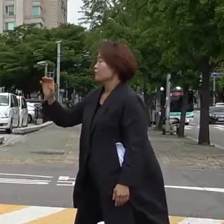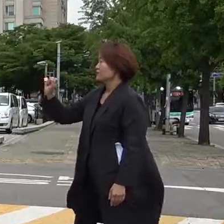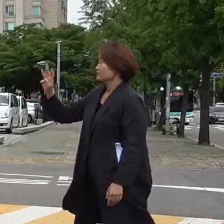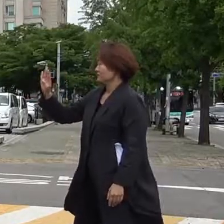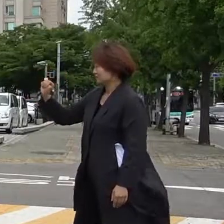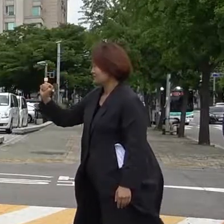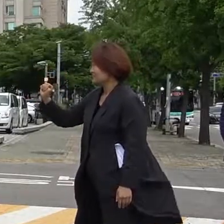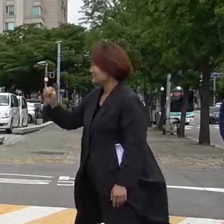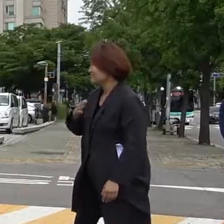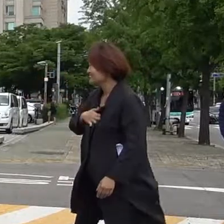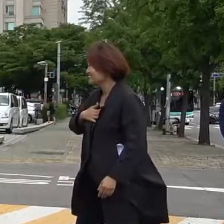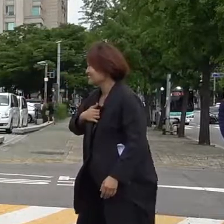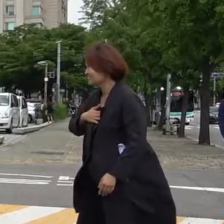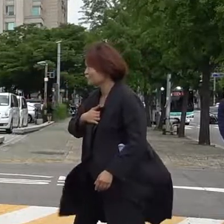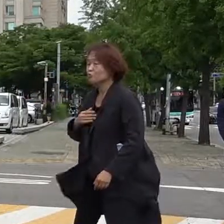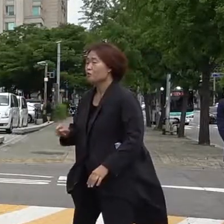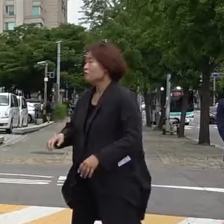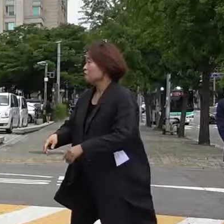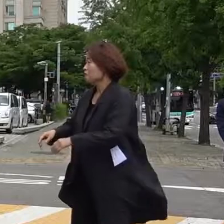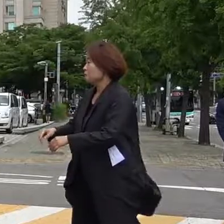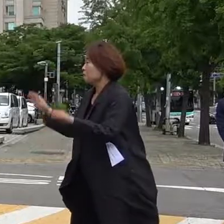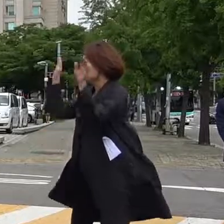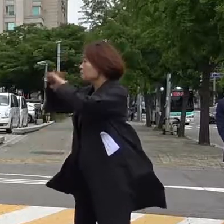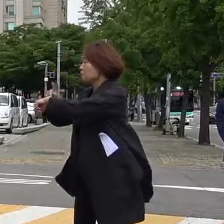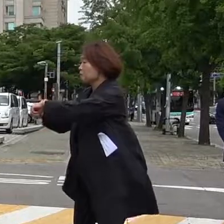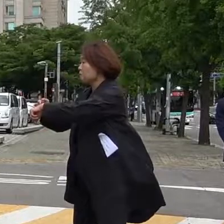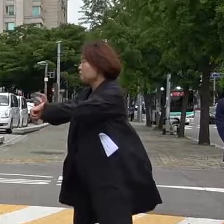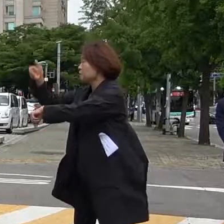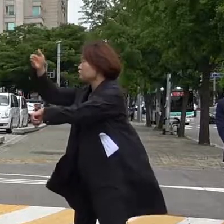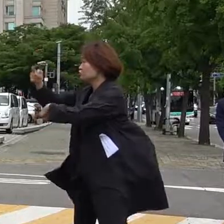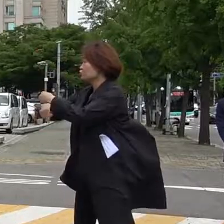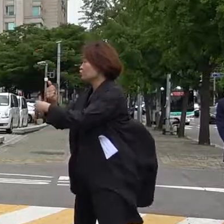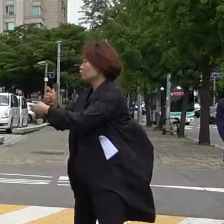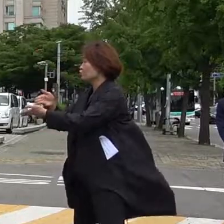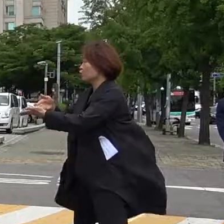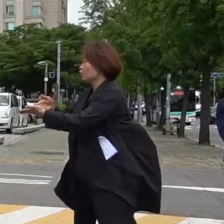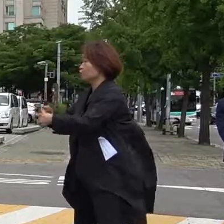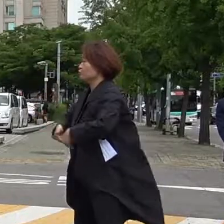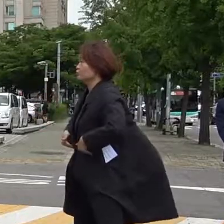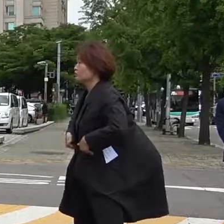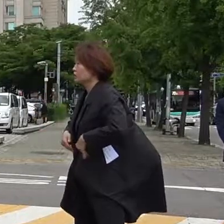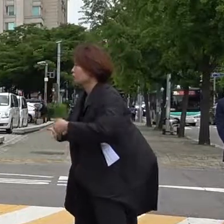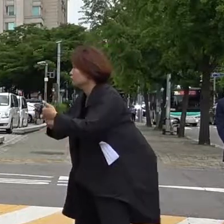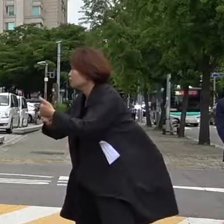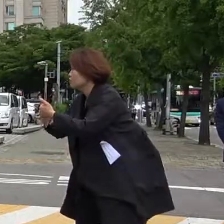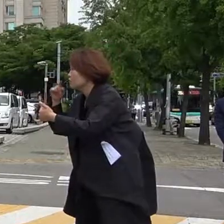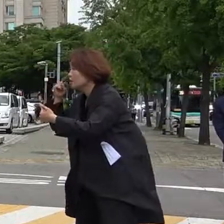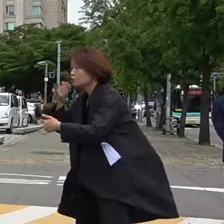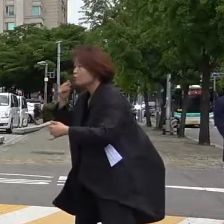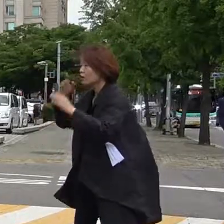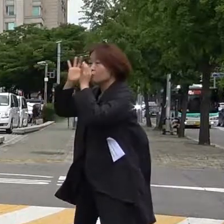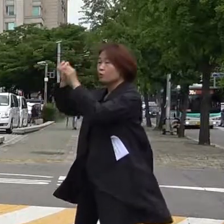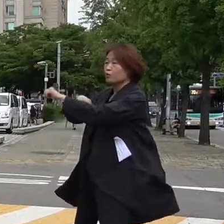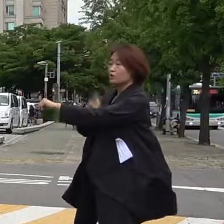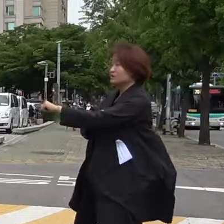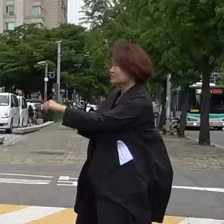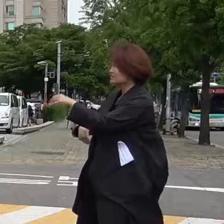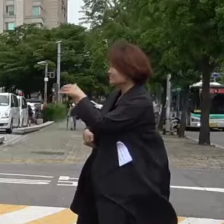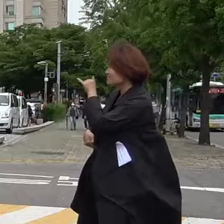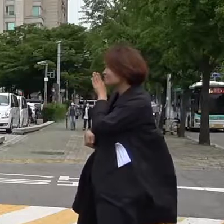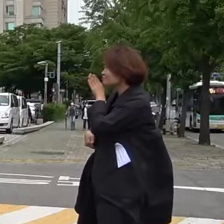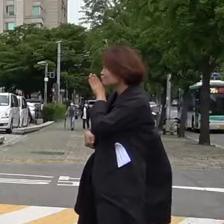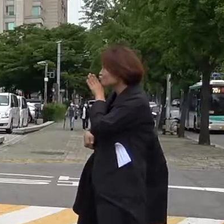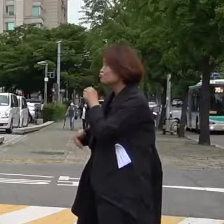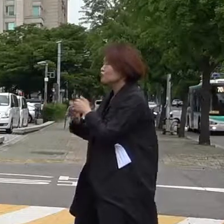있죠. 지상파 방송사의 메인 뉴스에 소통을 해야 된다. 그 다음에 농인들의 시청권을 위해서 소통을 해라